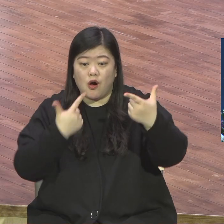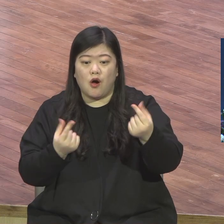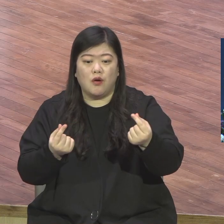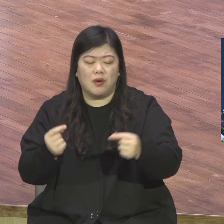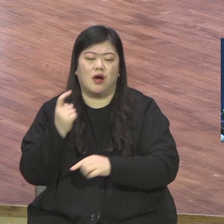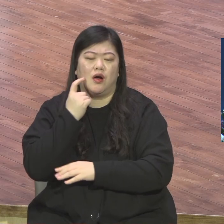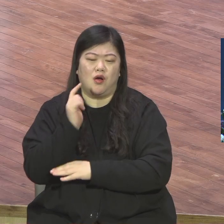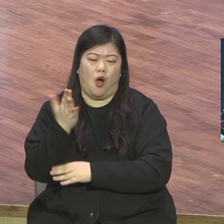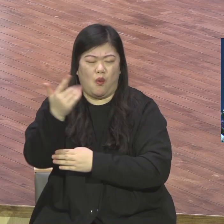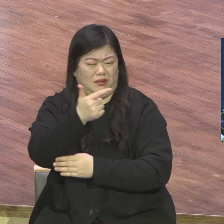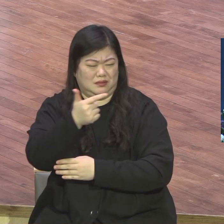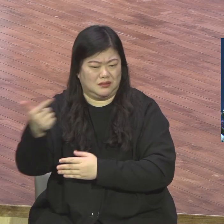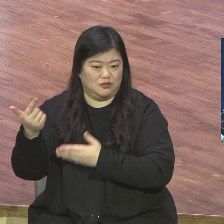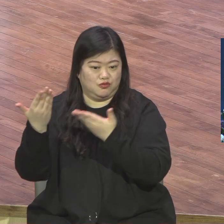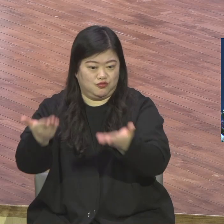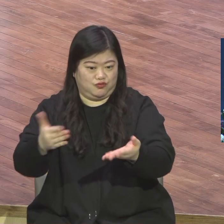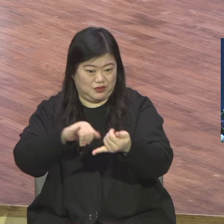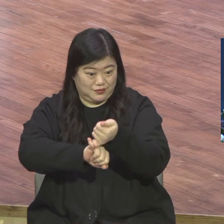것입니다.